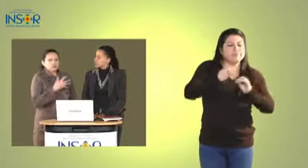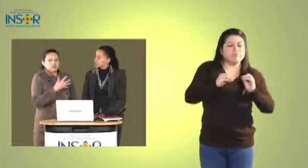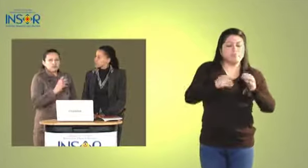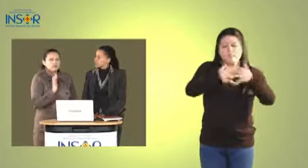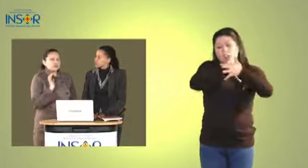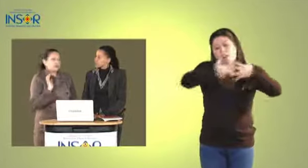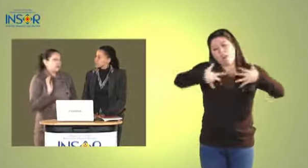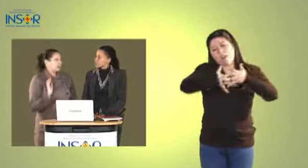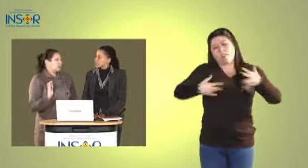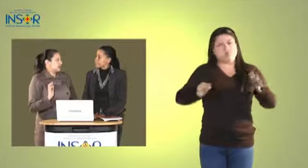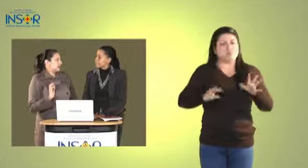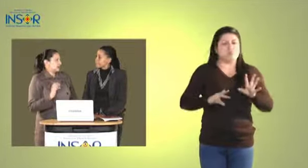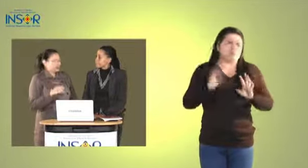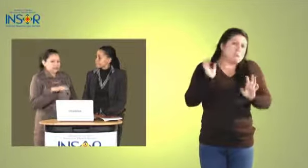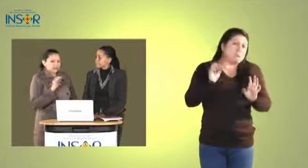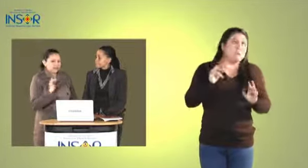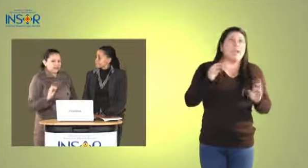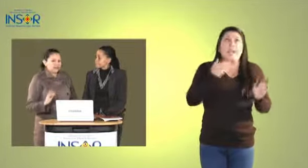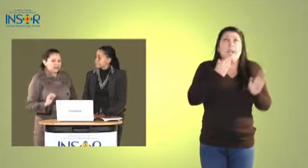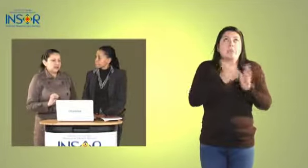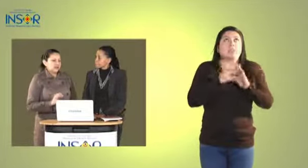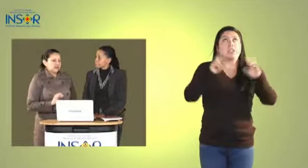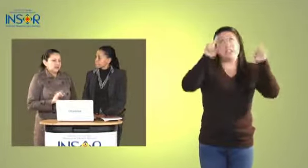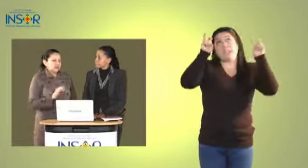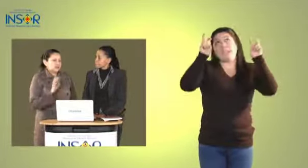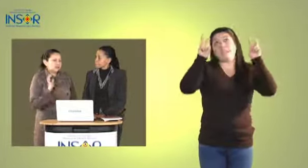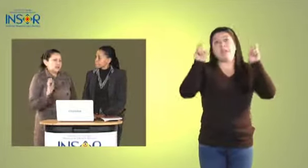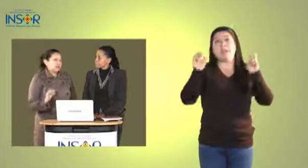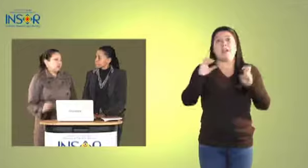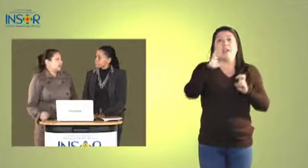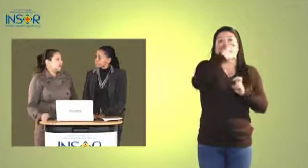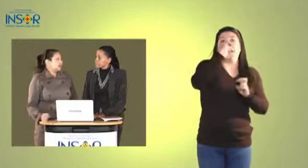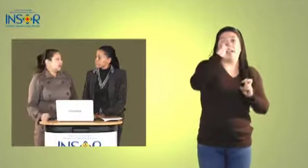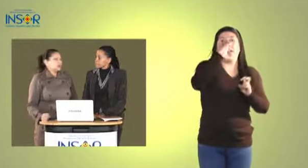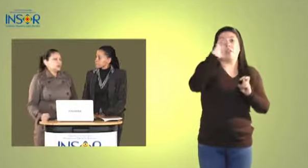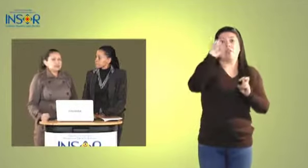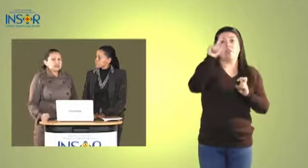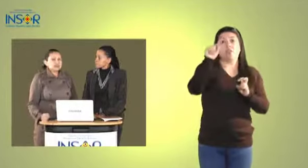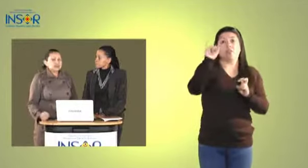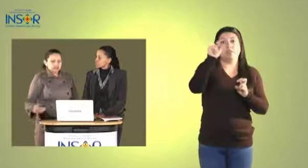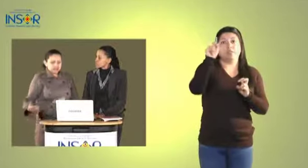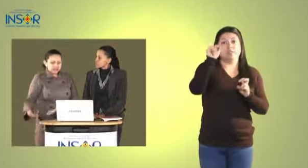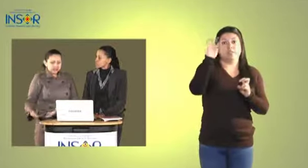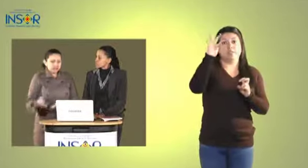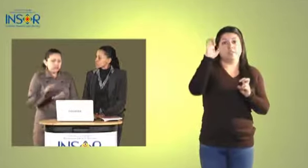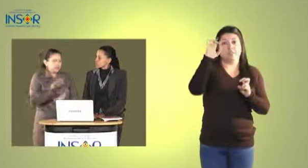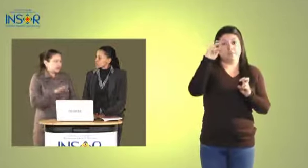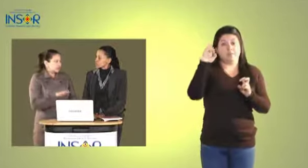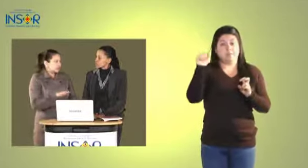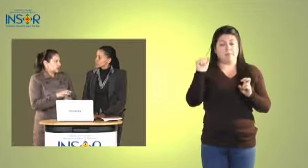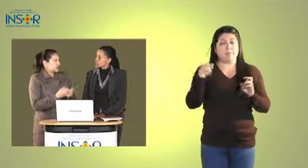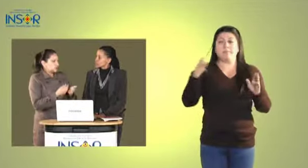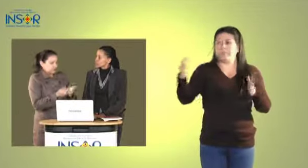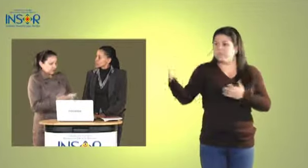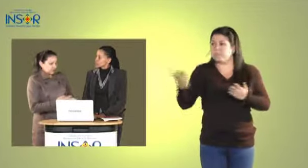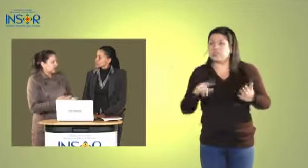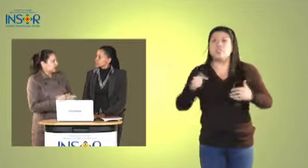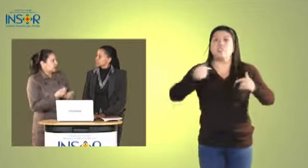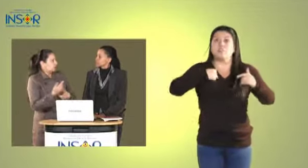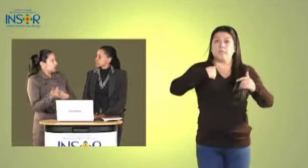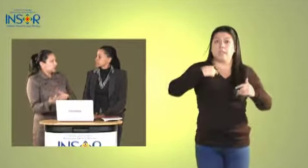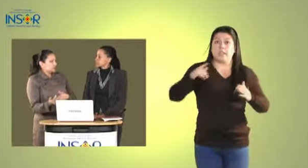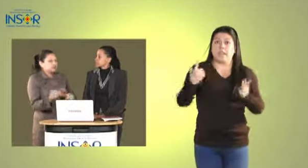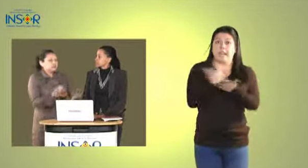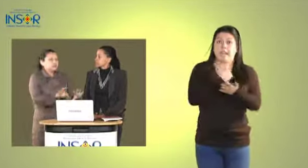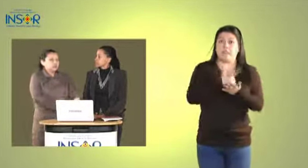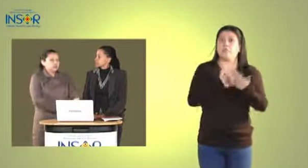texto, porque va a hablar del tema del ecosistema, entonces ella puede traer los libros al salón y dice, yo busqué en este